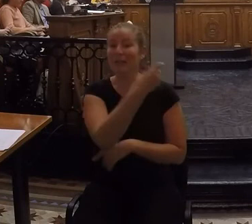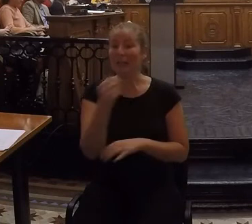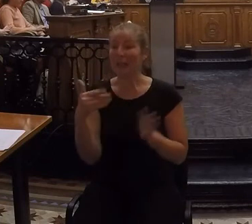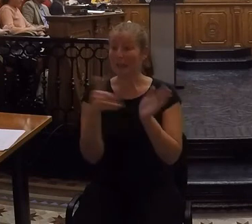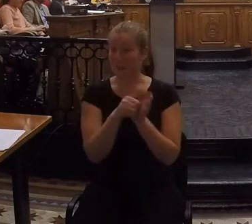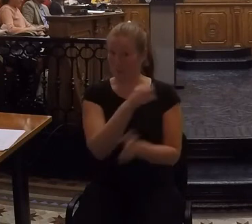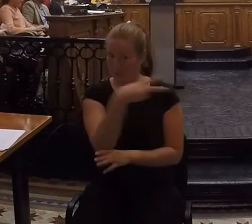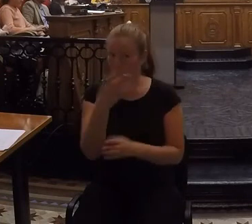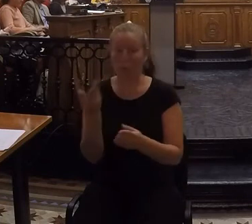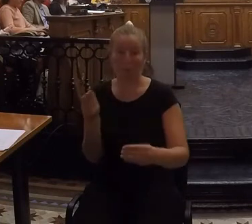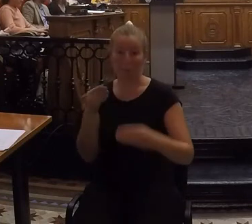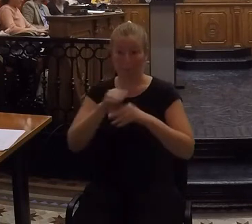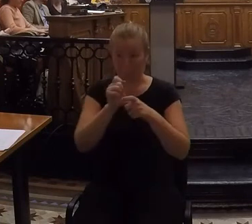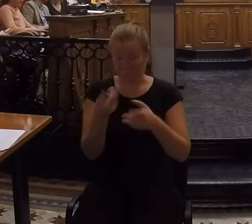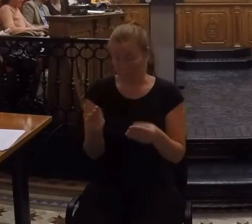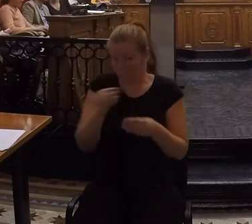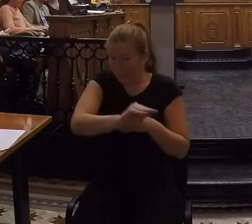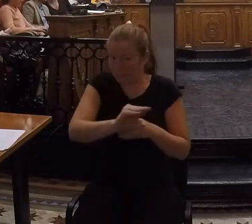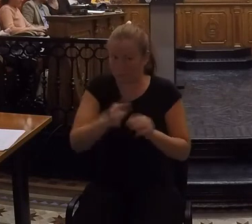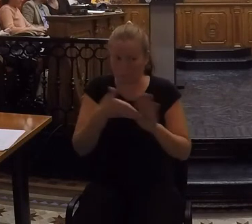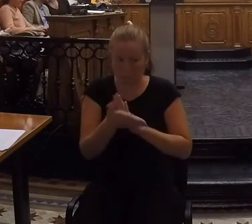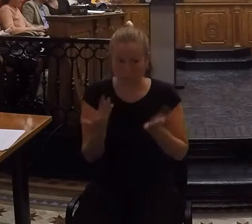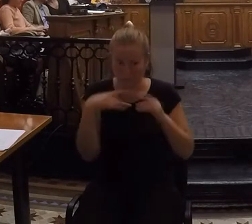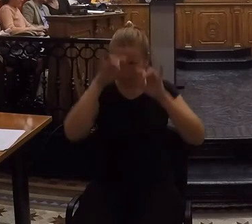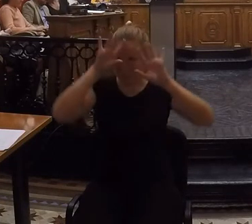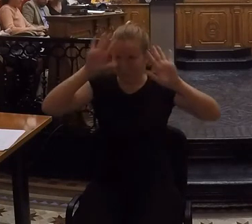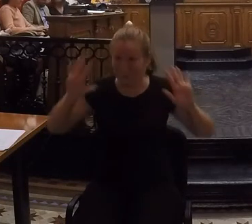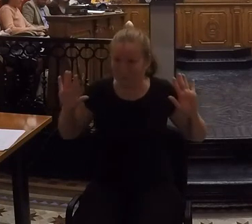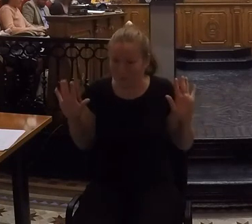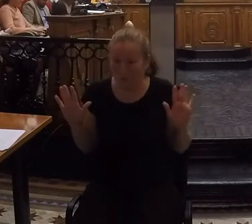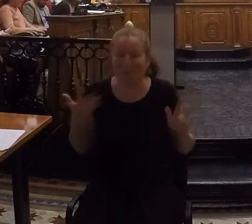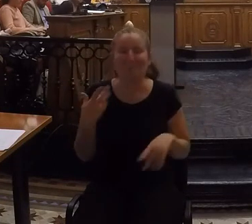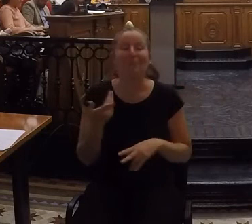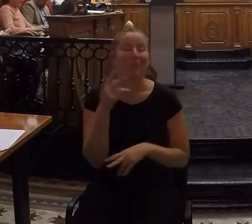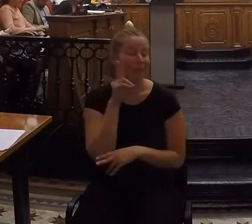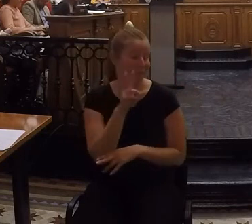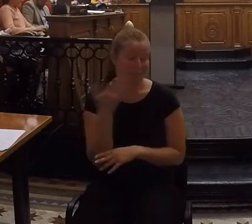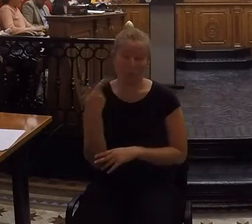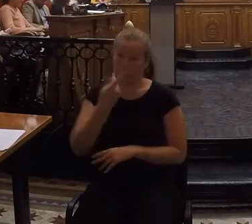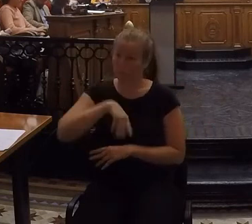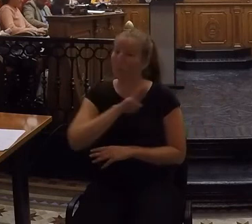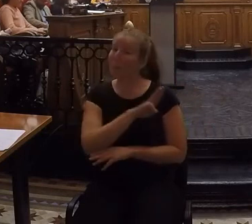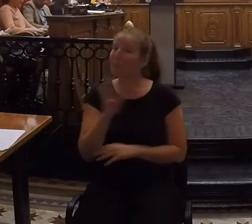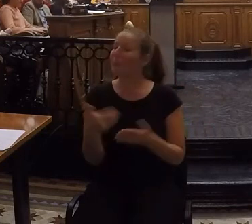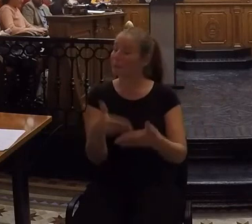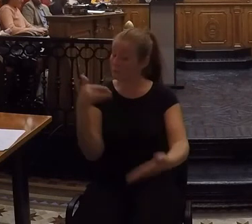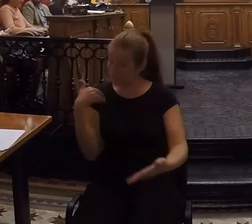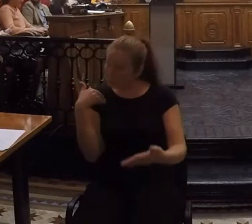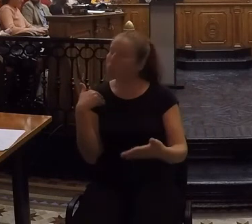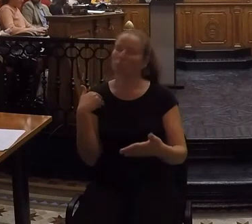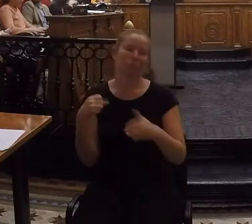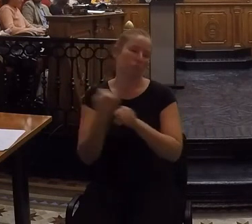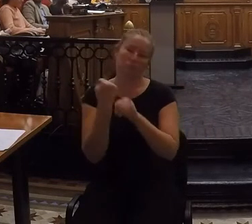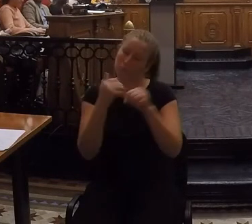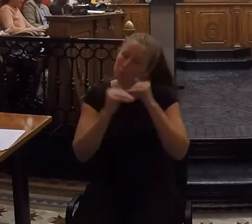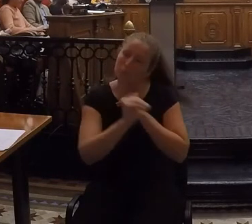esa también se lo apuntan. Bueno, ¿qué vamos a hacer? Como digo, el Partido Popular va a seguir trabajando, como ha demostrado, para que se mejore